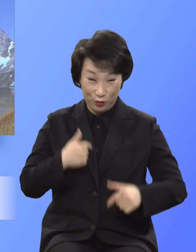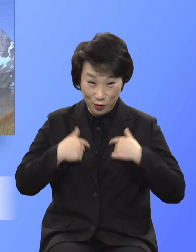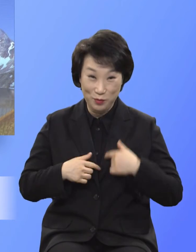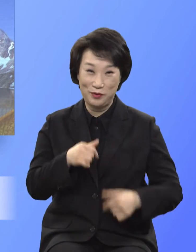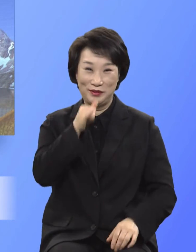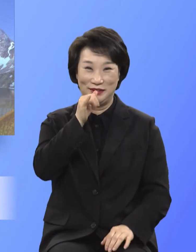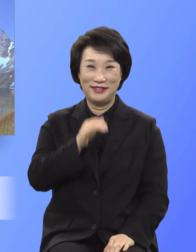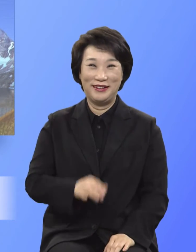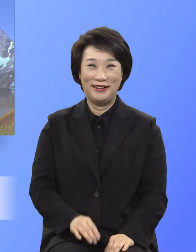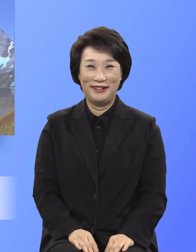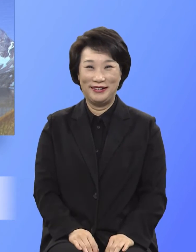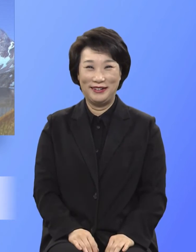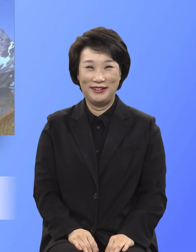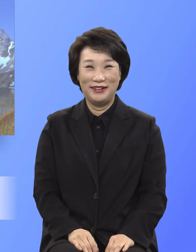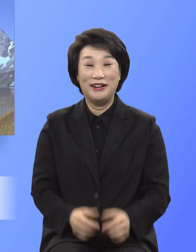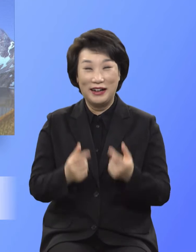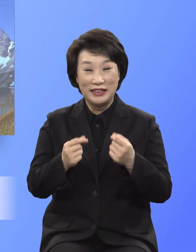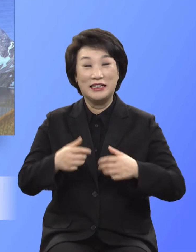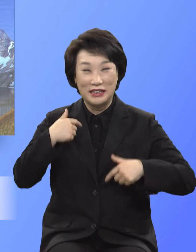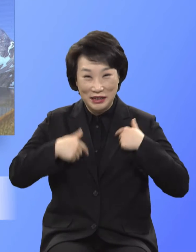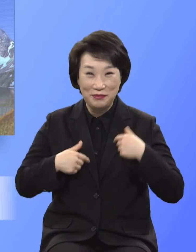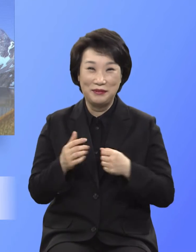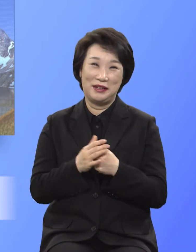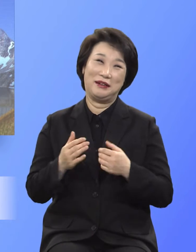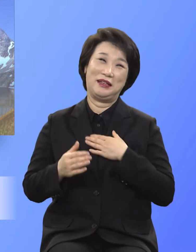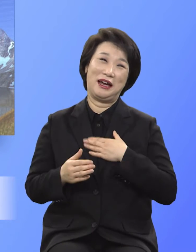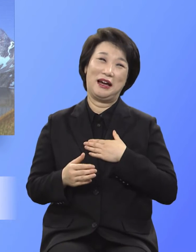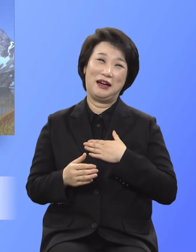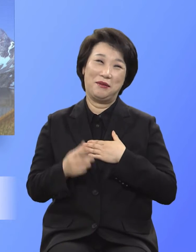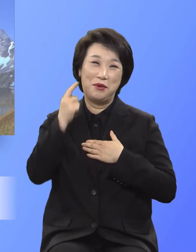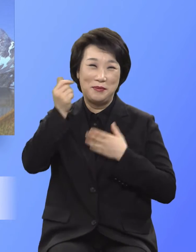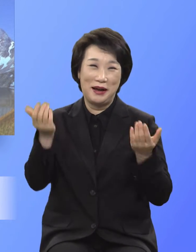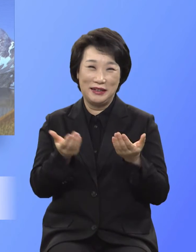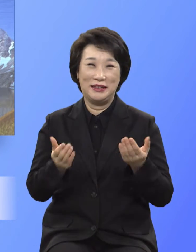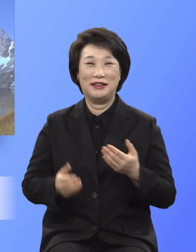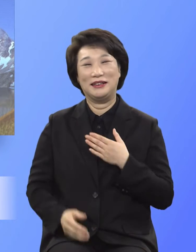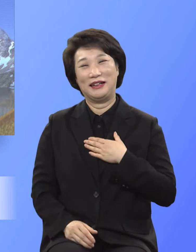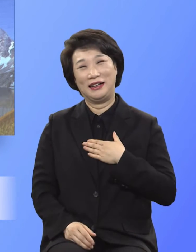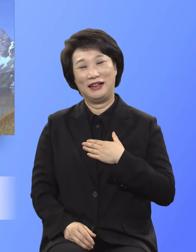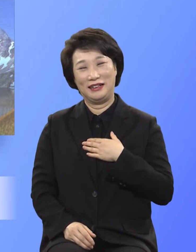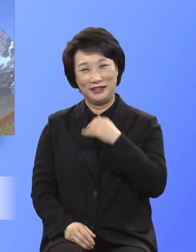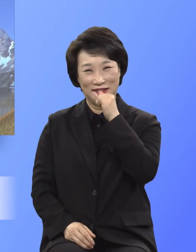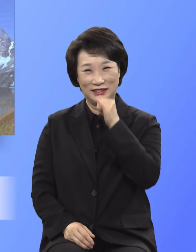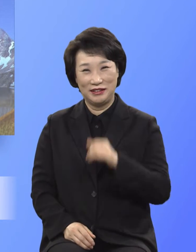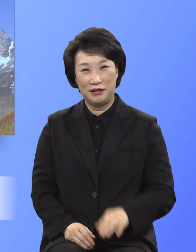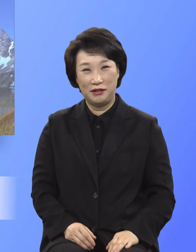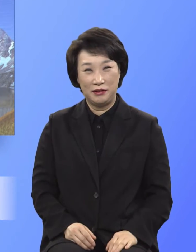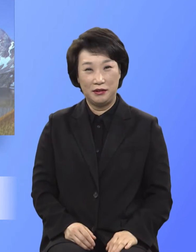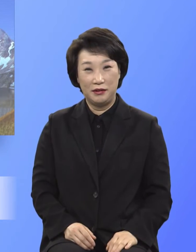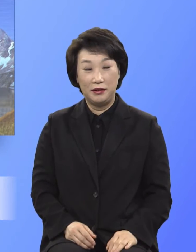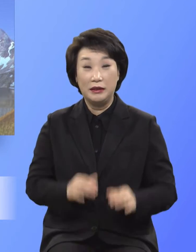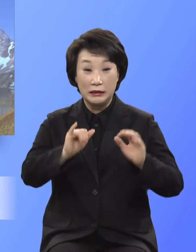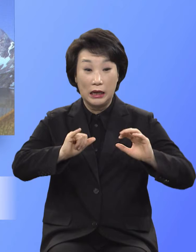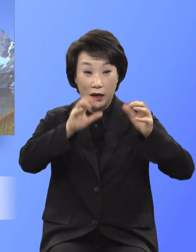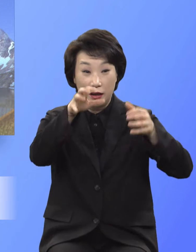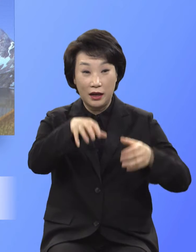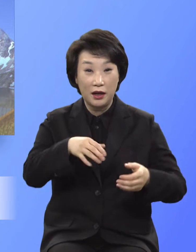기쁨이 있잖아. 그런 기쁨 때문에 그래도 살아가는 거예요. 예, 세상에서